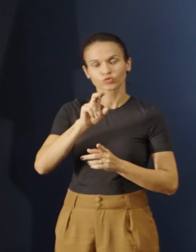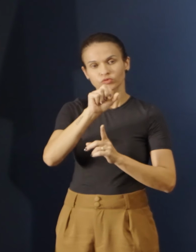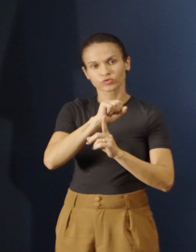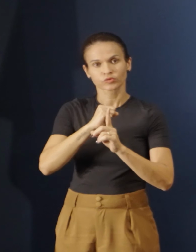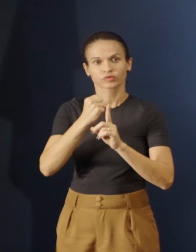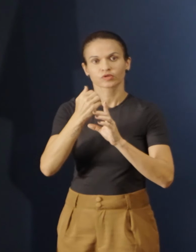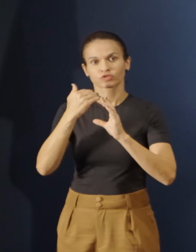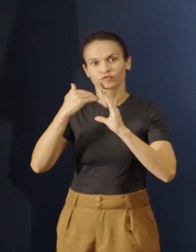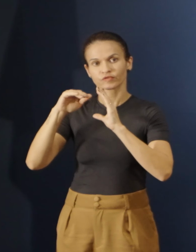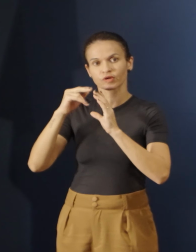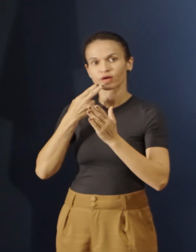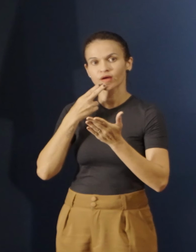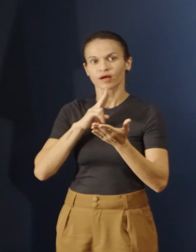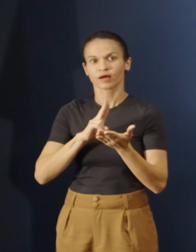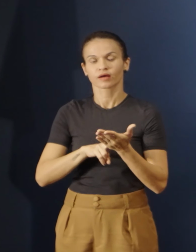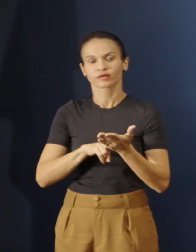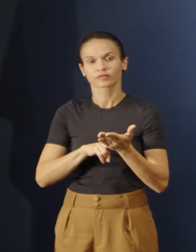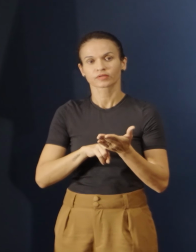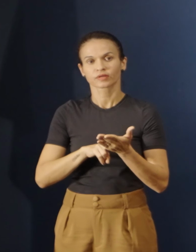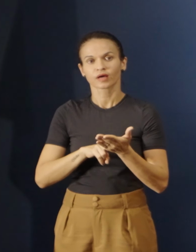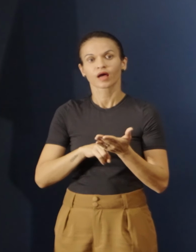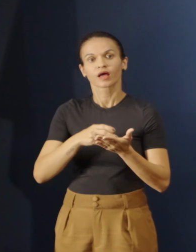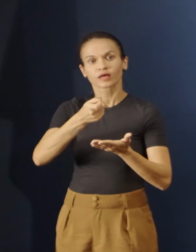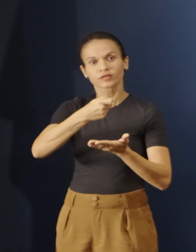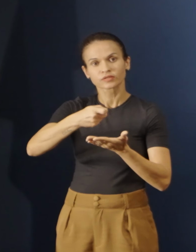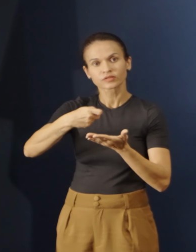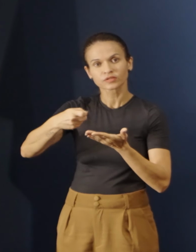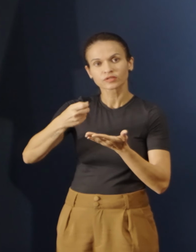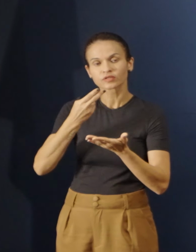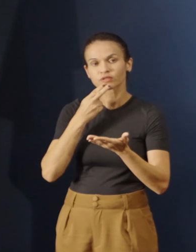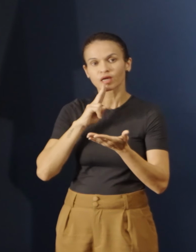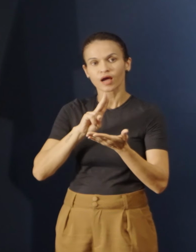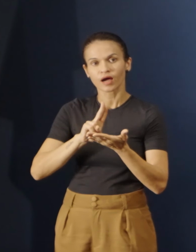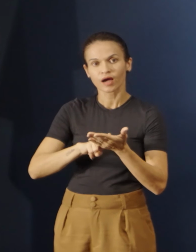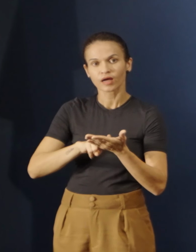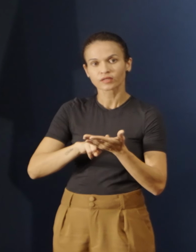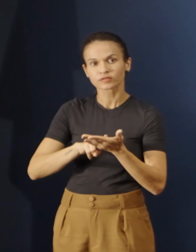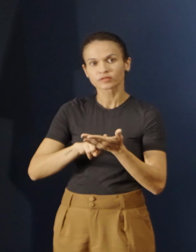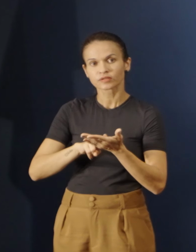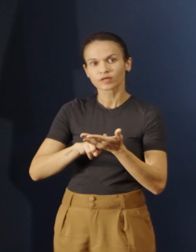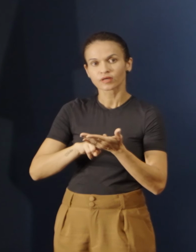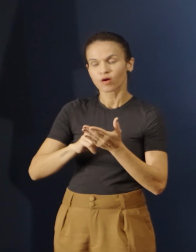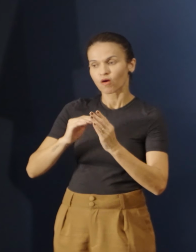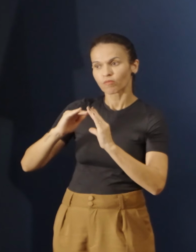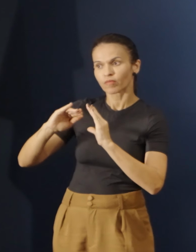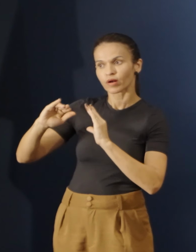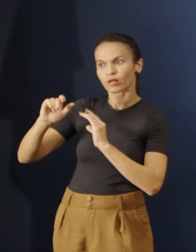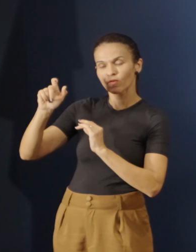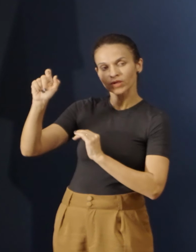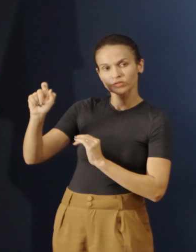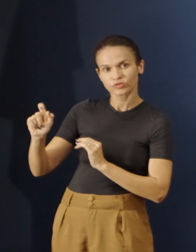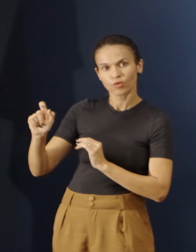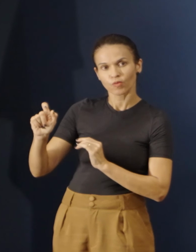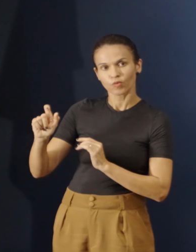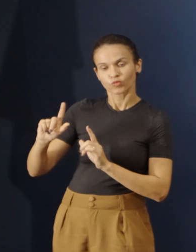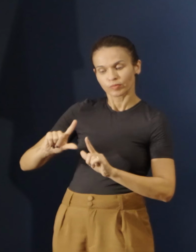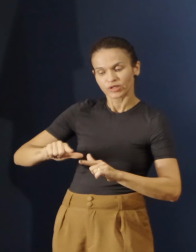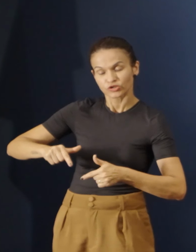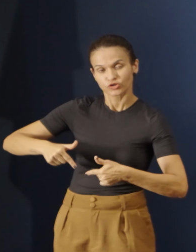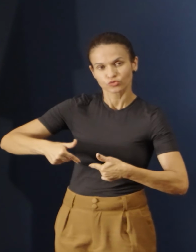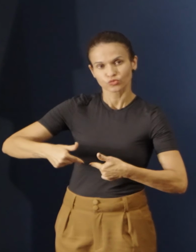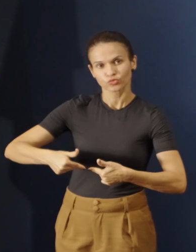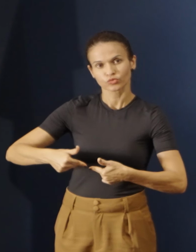carta, é, seria escrever carta uns para os outros, é, uma atitude pode